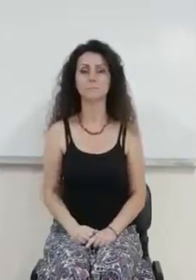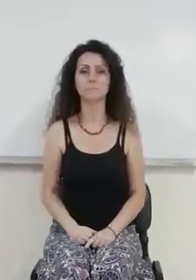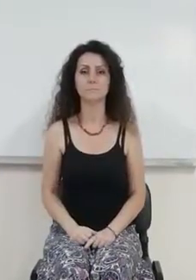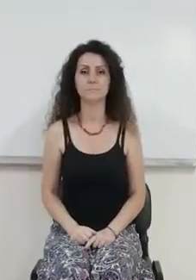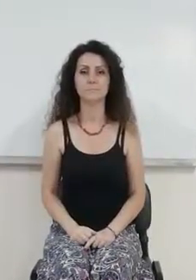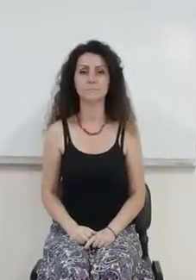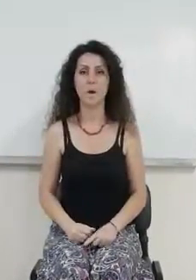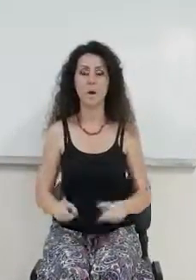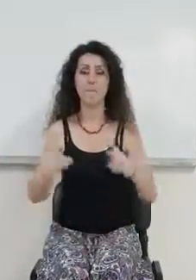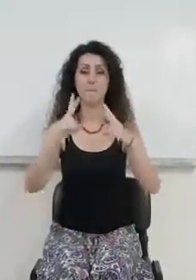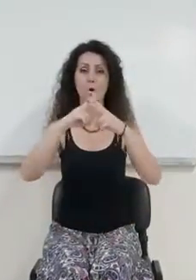Polis,